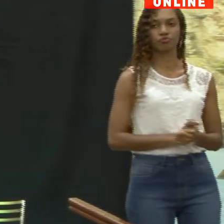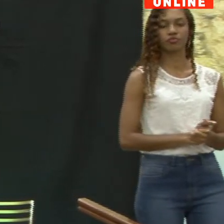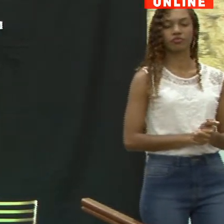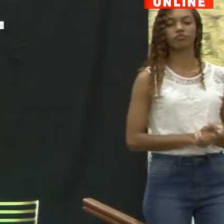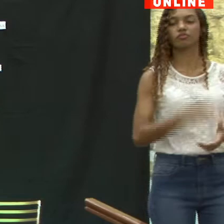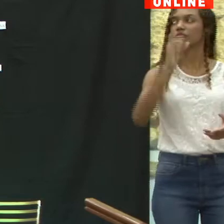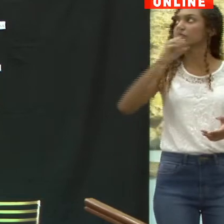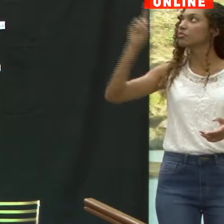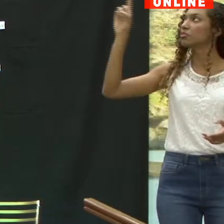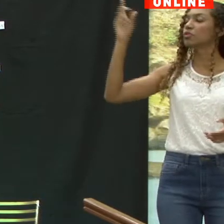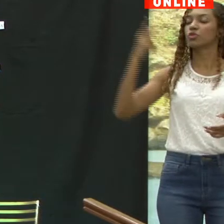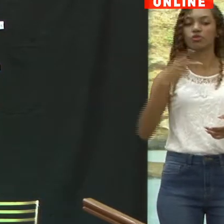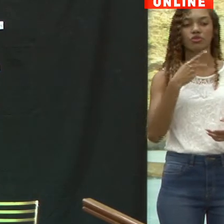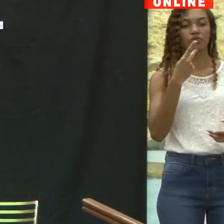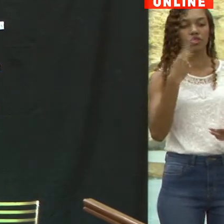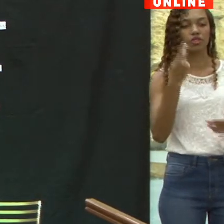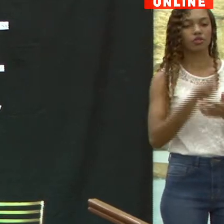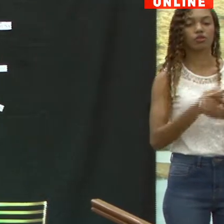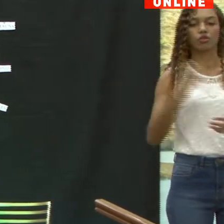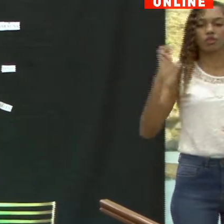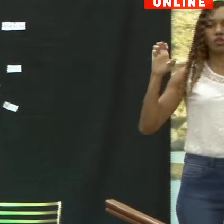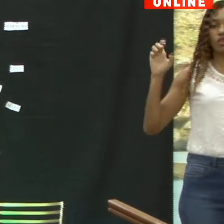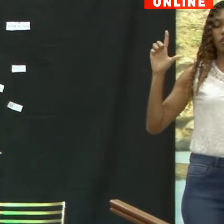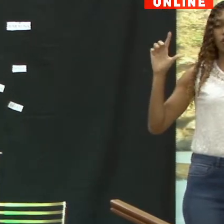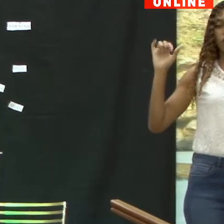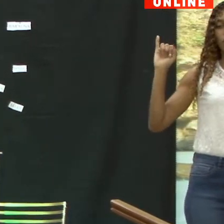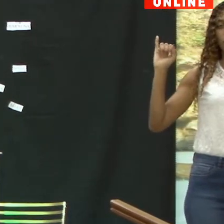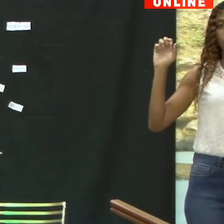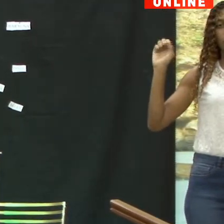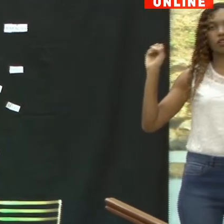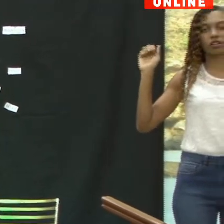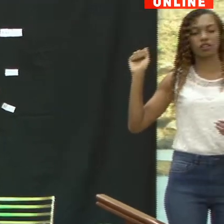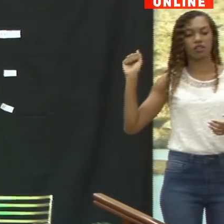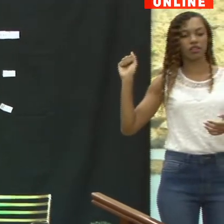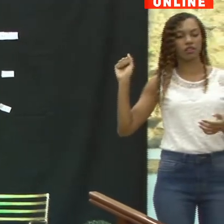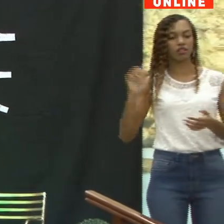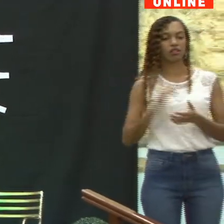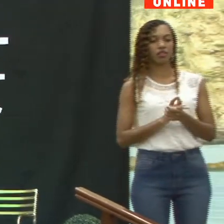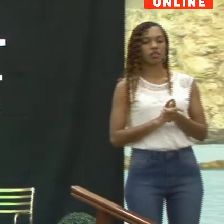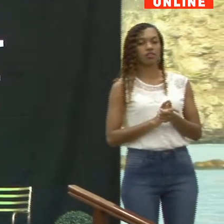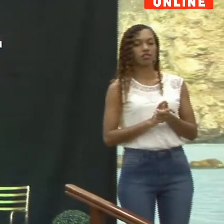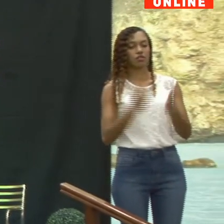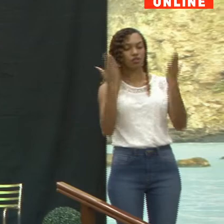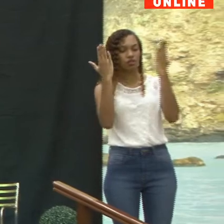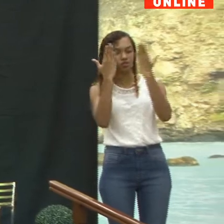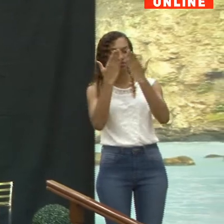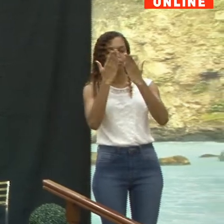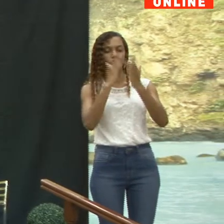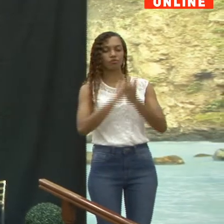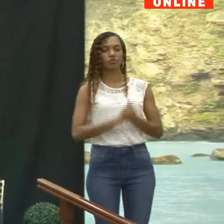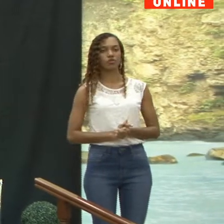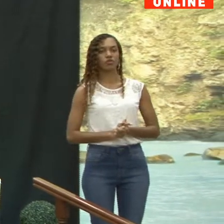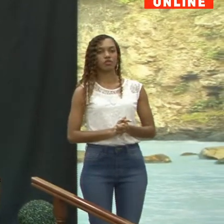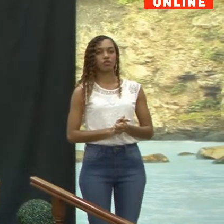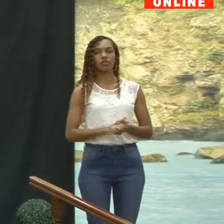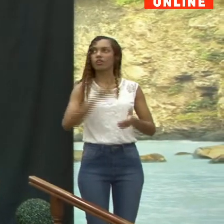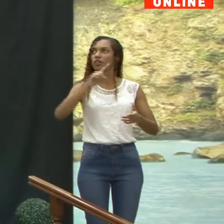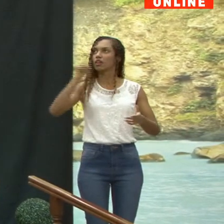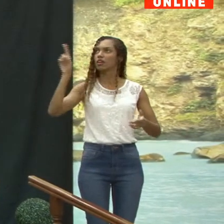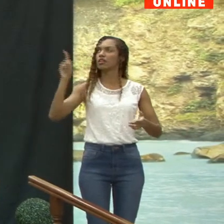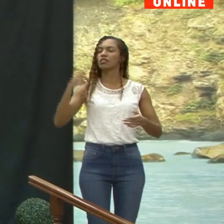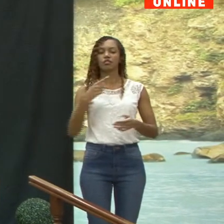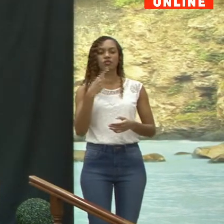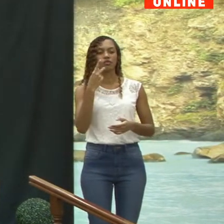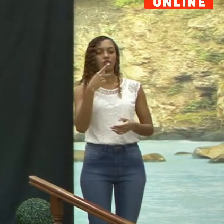Deus está falando para Elias, esconde-te. E Ele está falando para